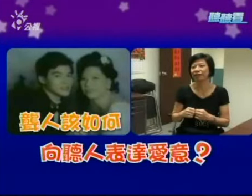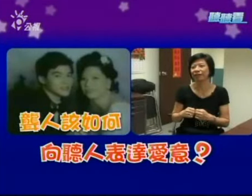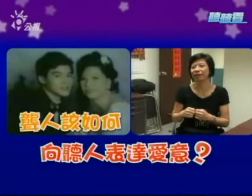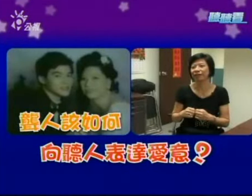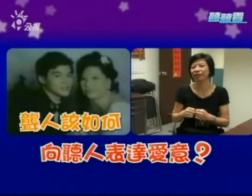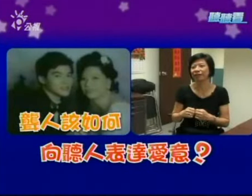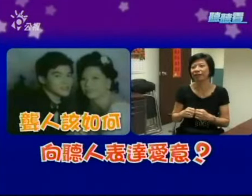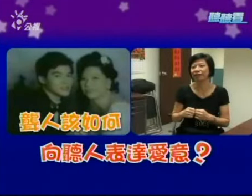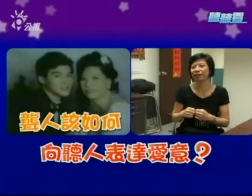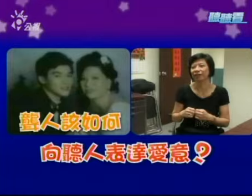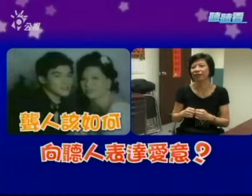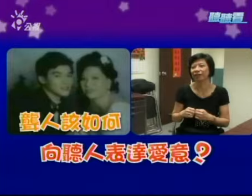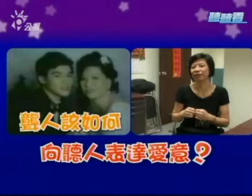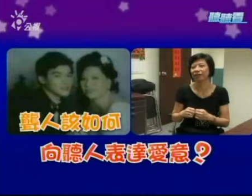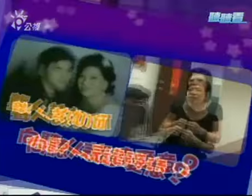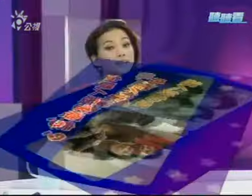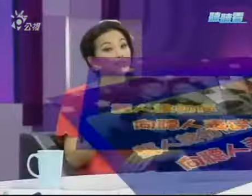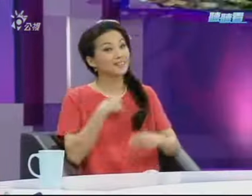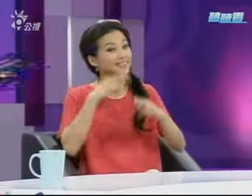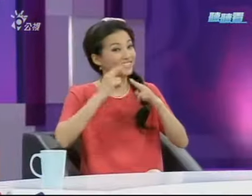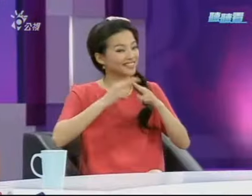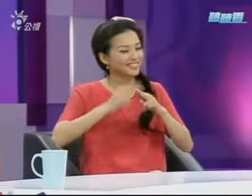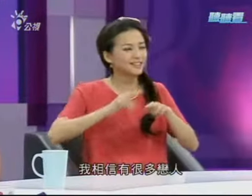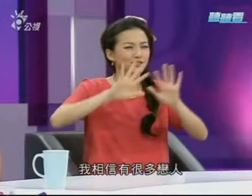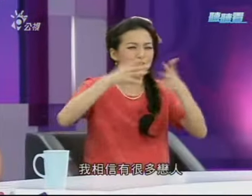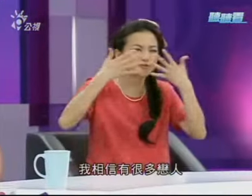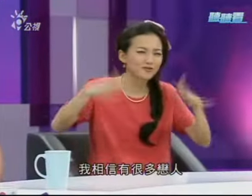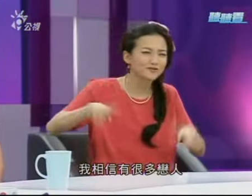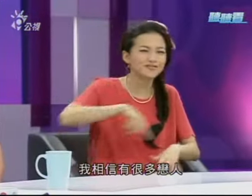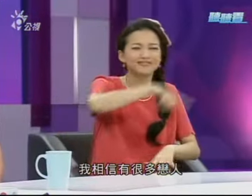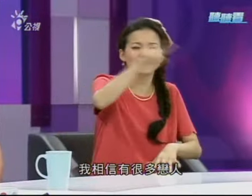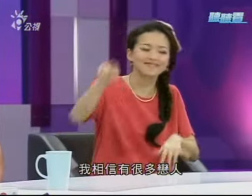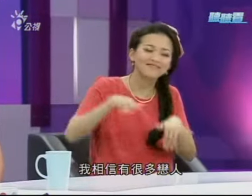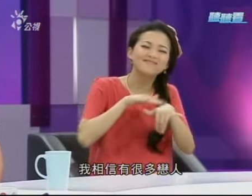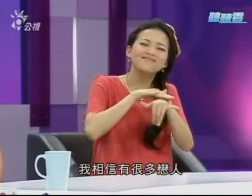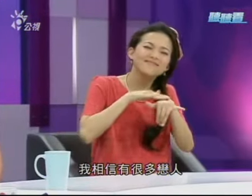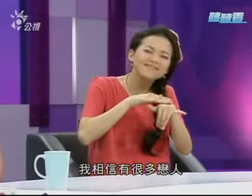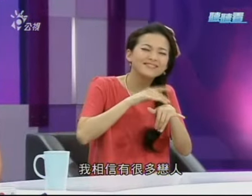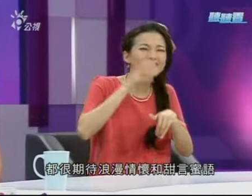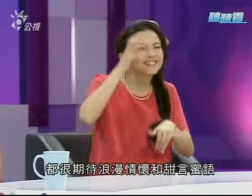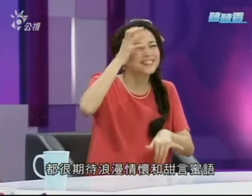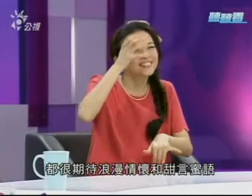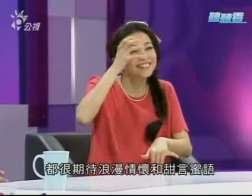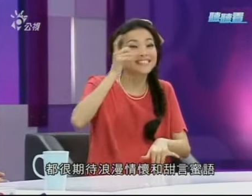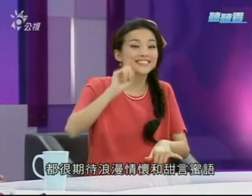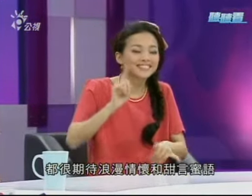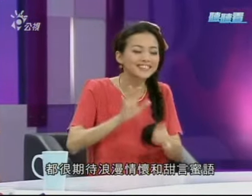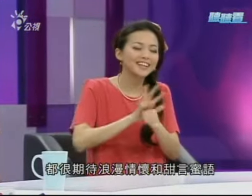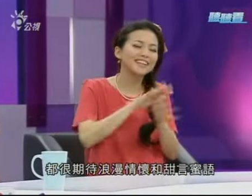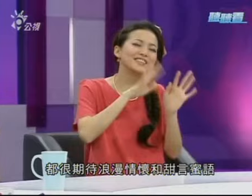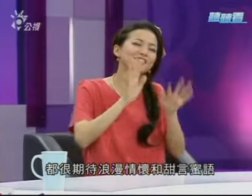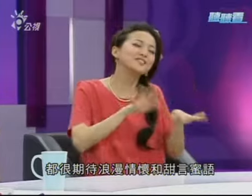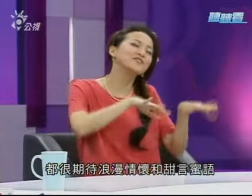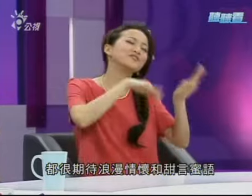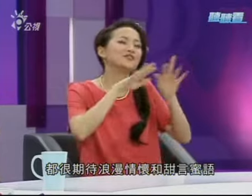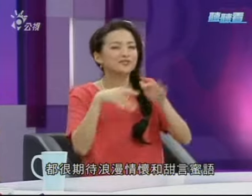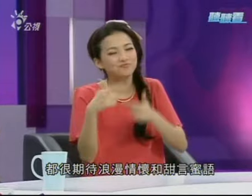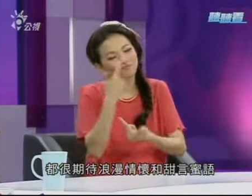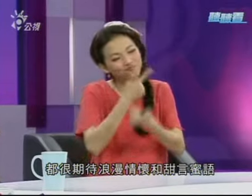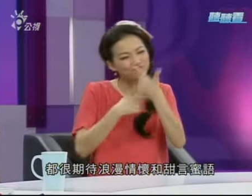向听人表达爱意呢?我相信有很多恋人都很期待浪漫情怀和